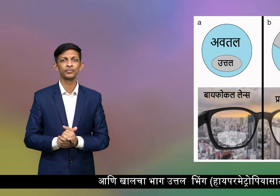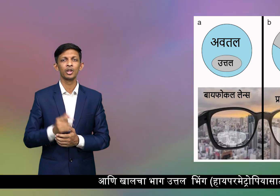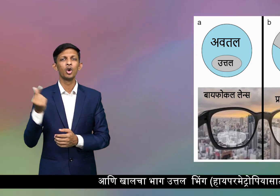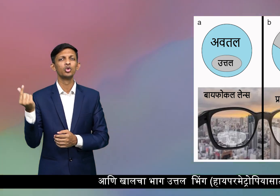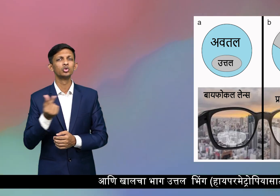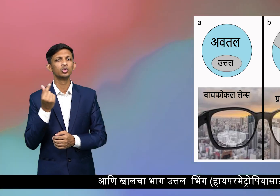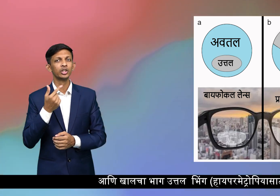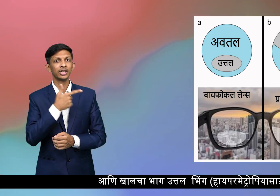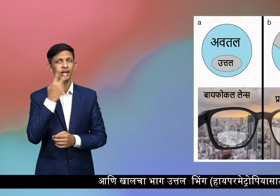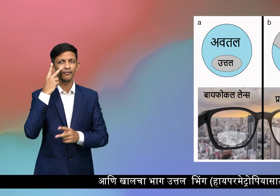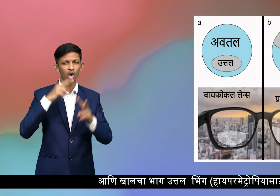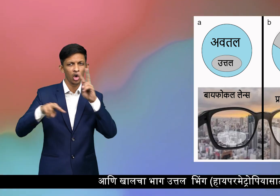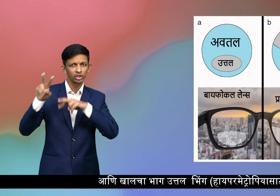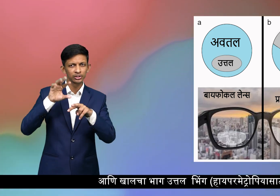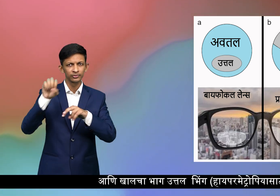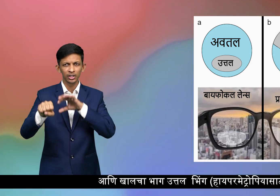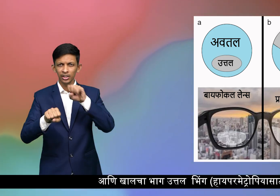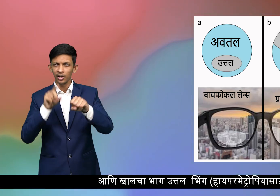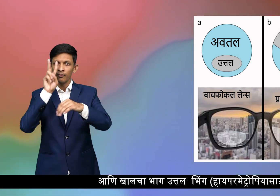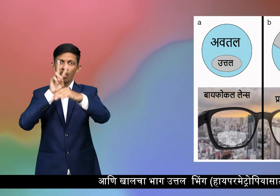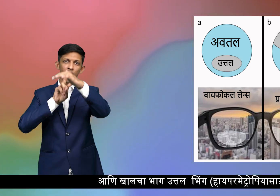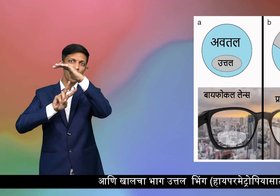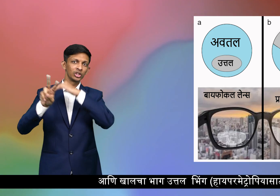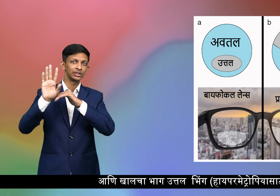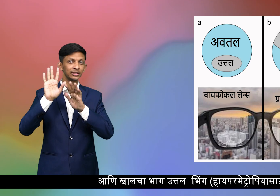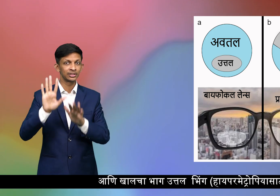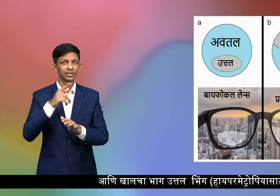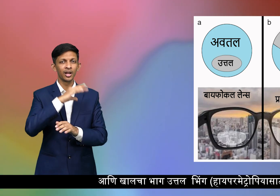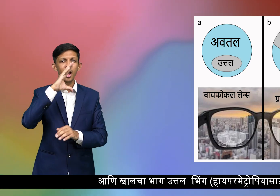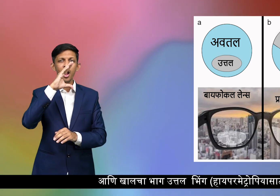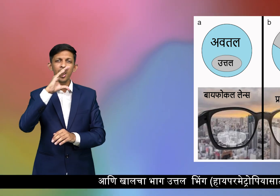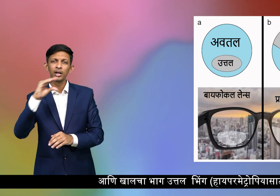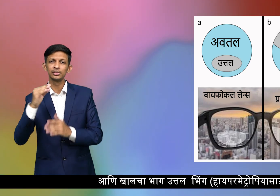आणि खालचा भाग उत्तल भिंग हायपरमेट्रोपियासाठी